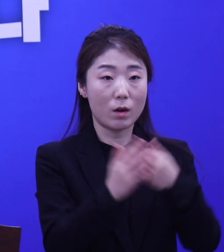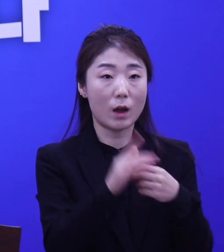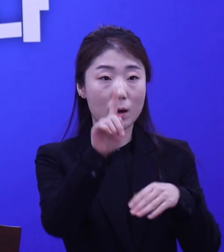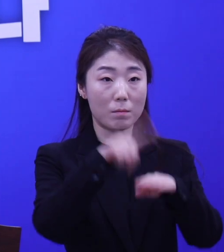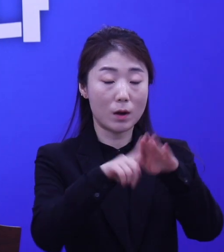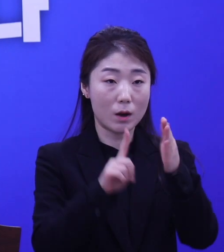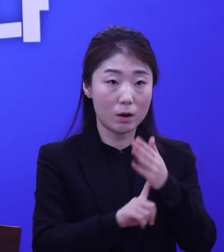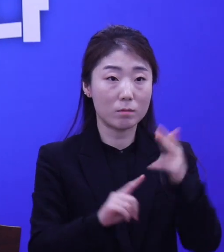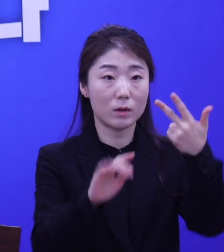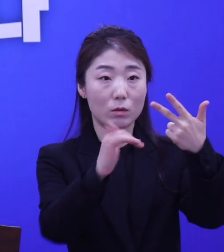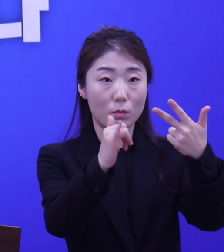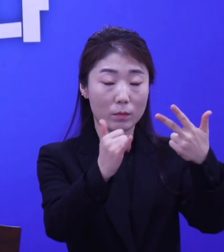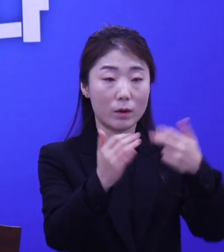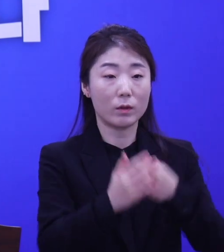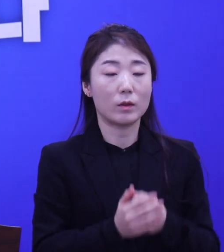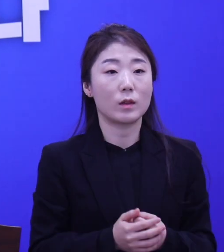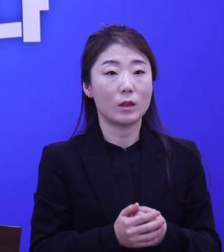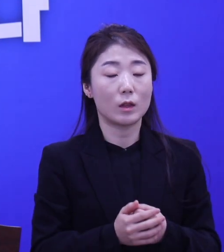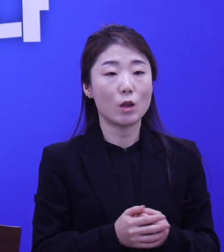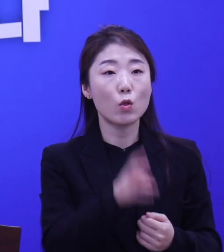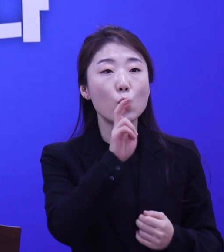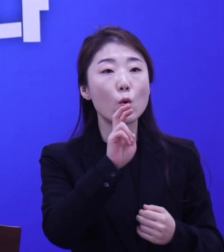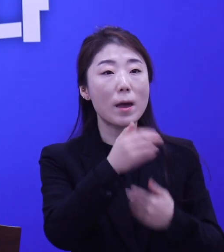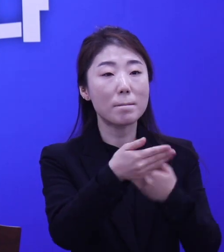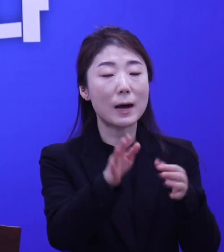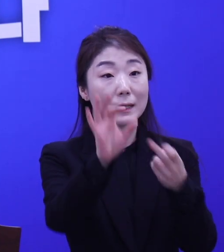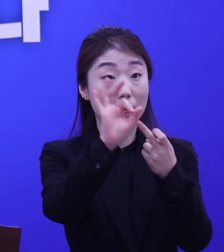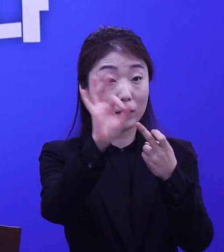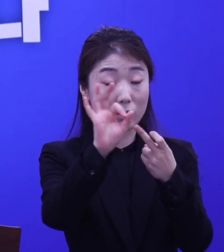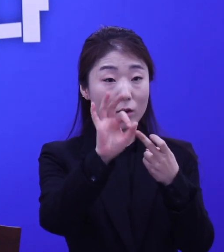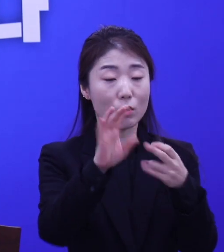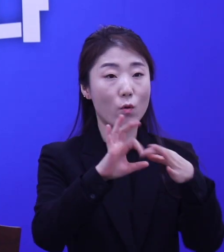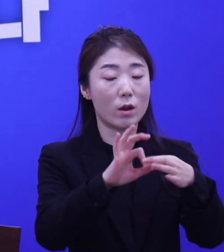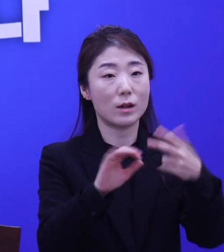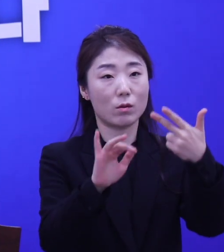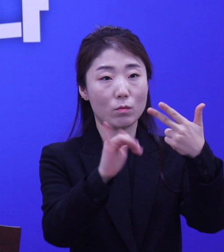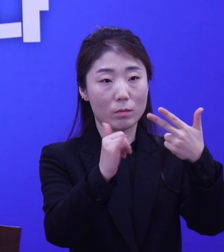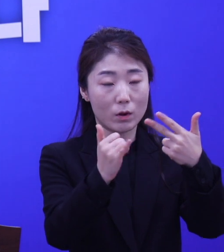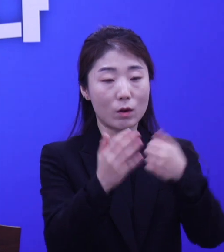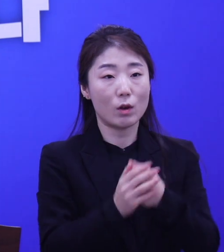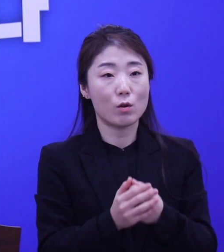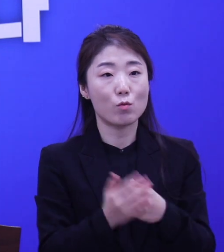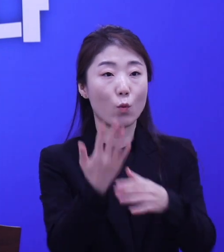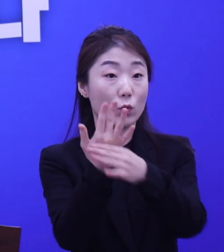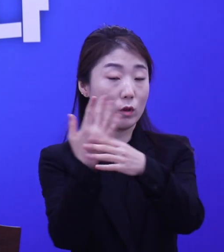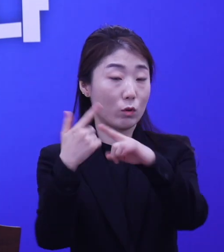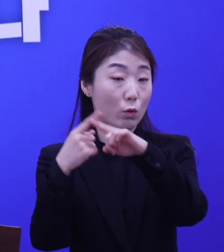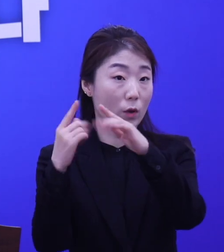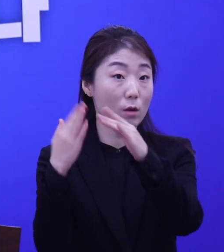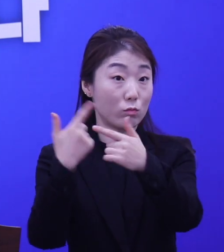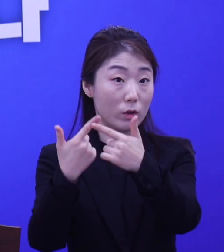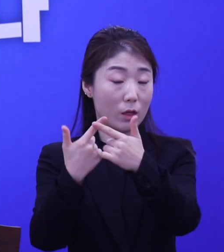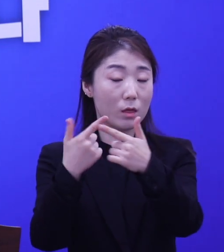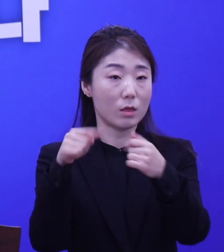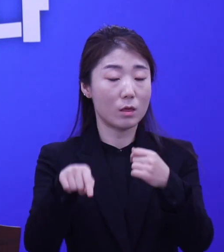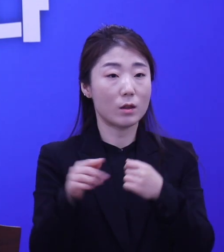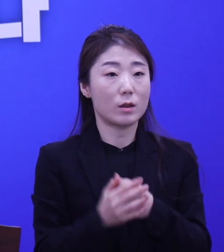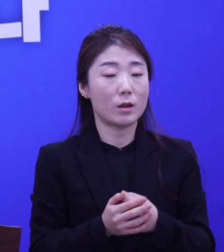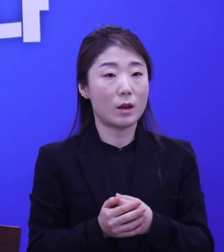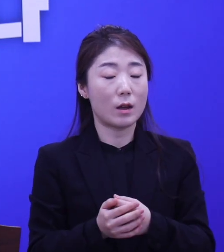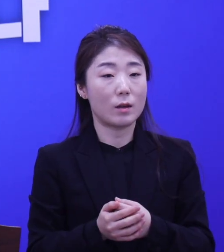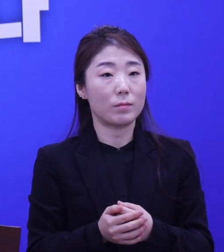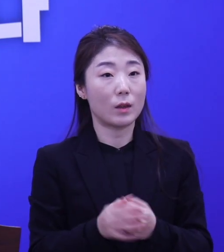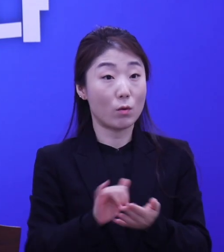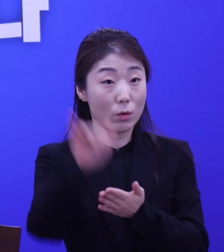7명, 창녕 동전 노래방 관련 7명, 부산 온천교회 2명, 해외여행